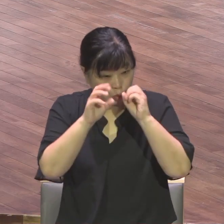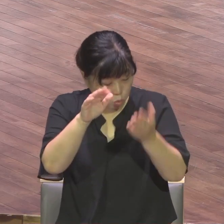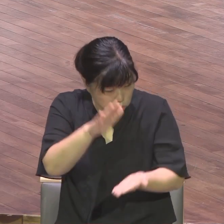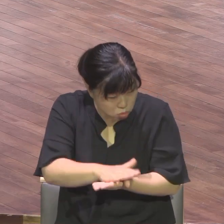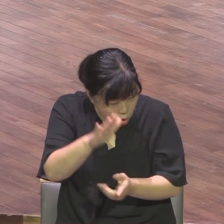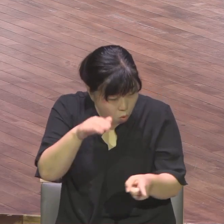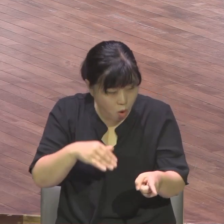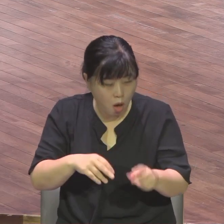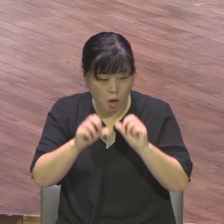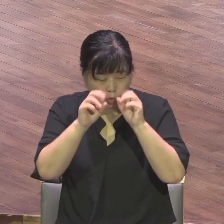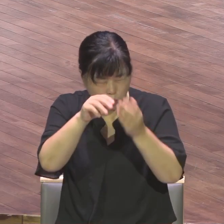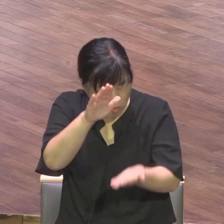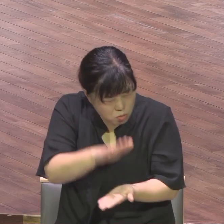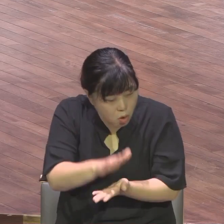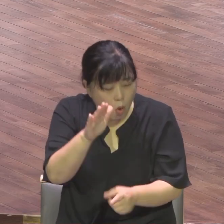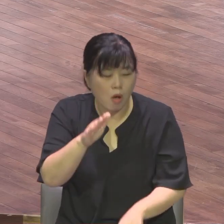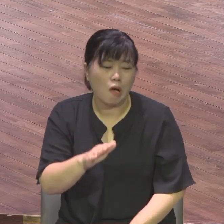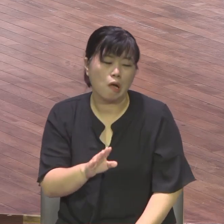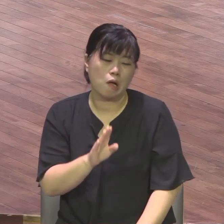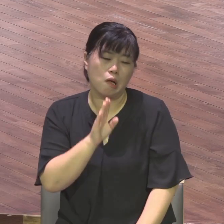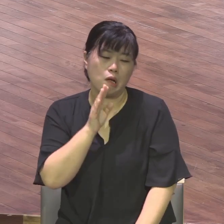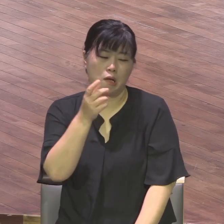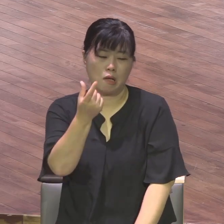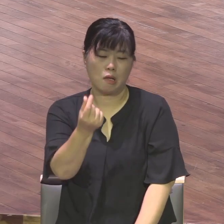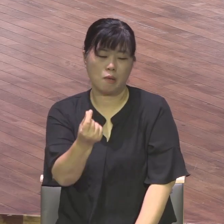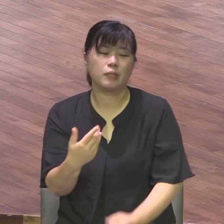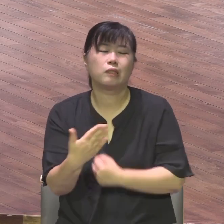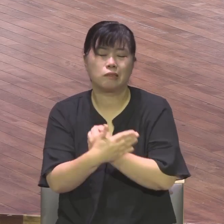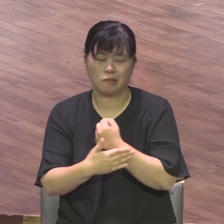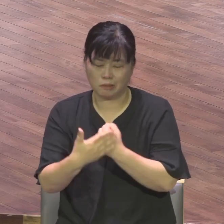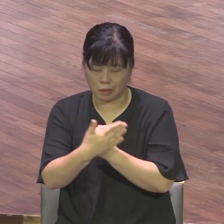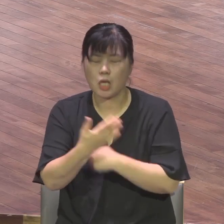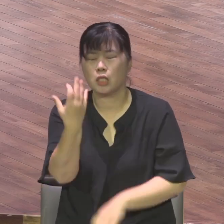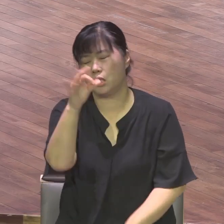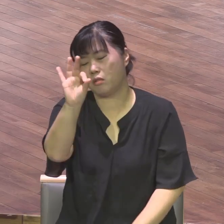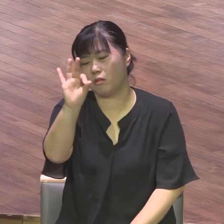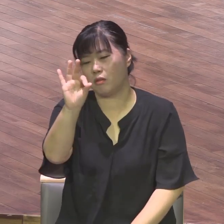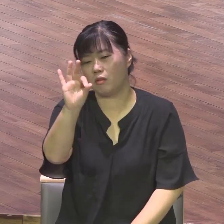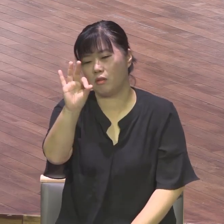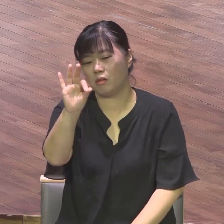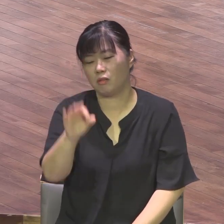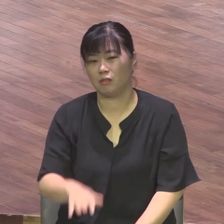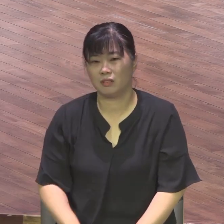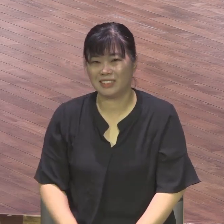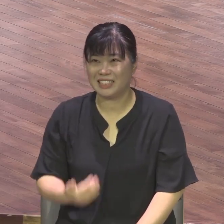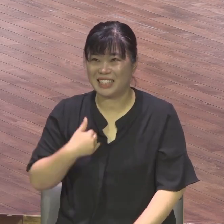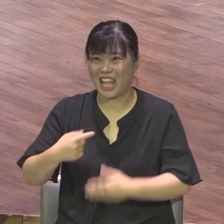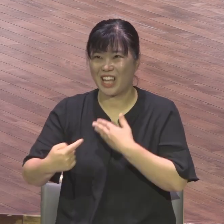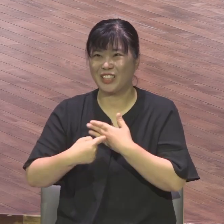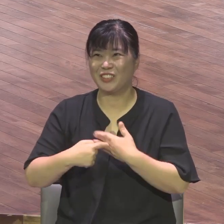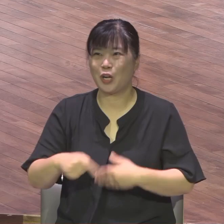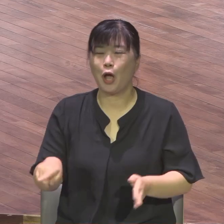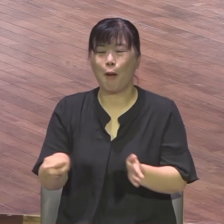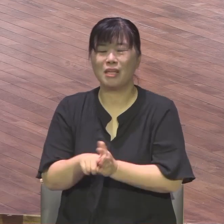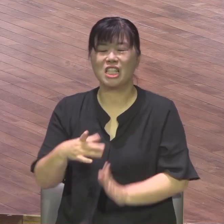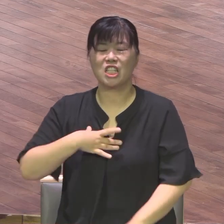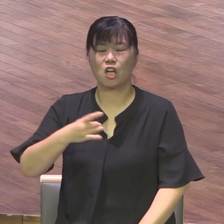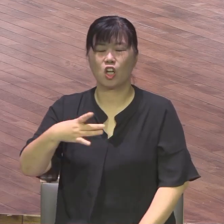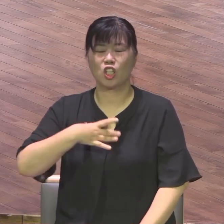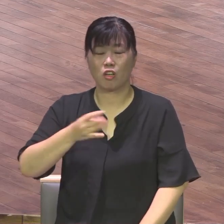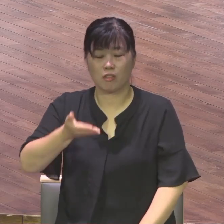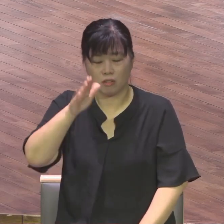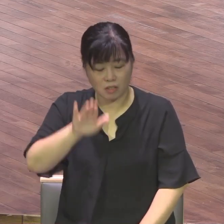받은 분이구나. 은혜 못 받은 사람은 절대로 못하는 게 전도, 선교예요. 특징입니다.